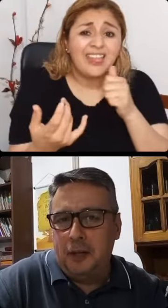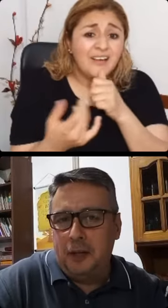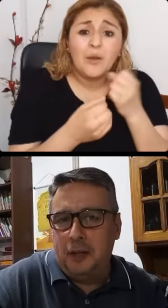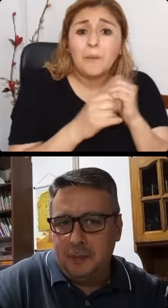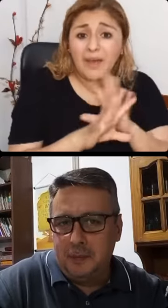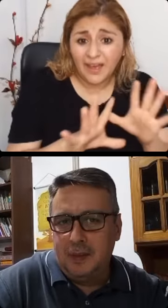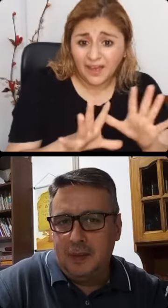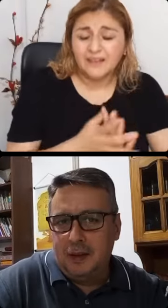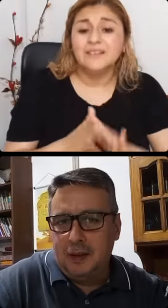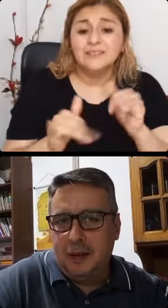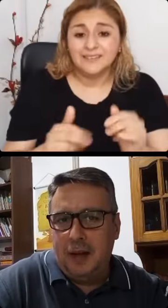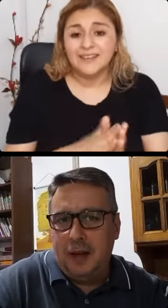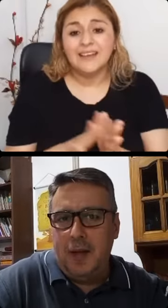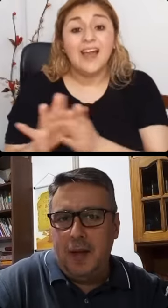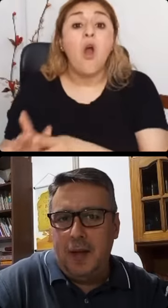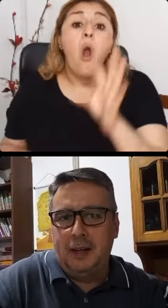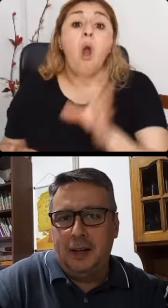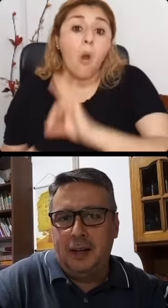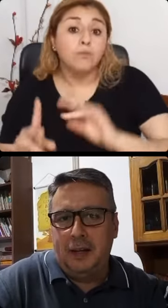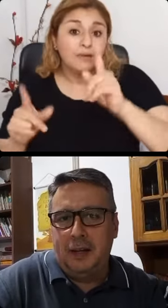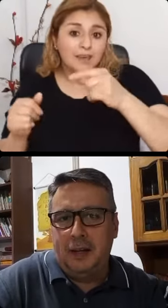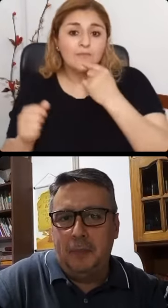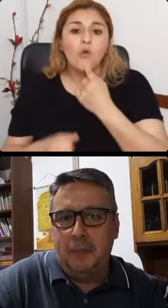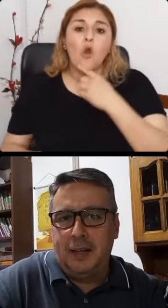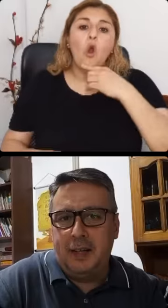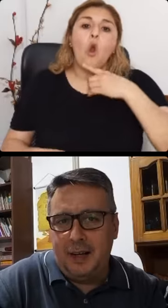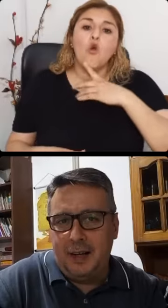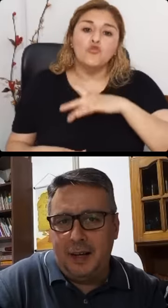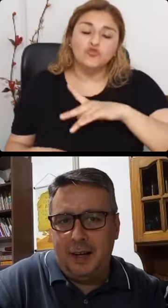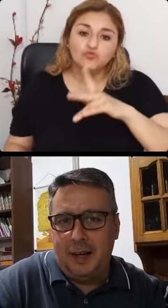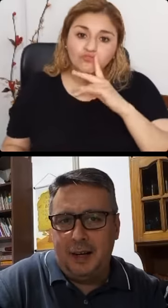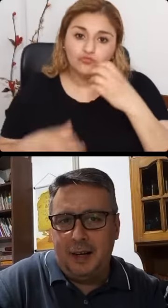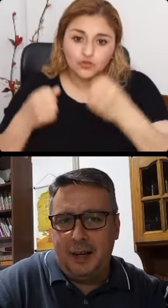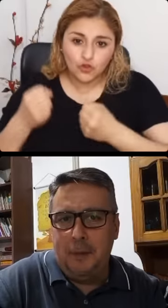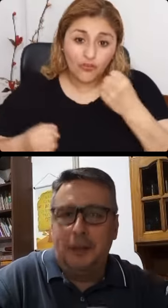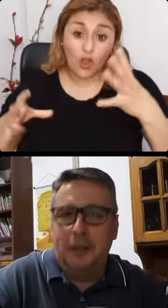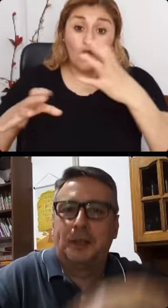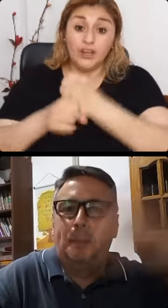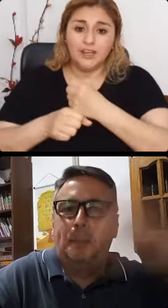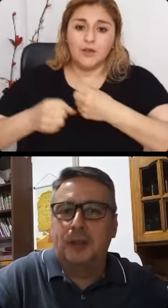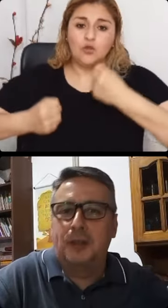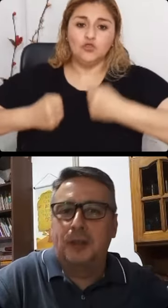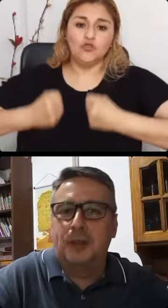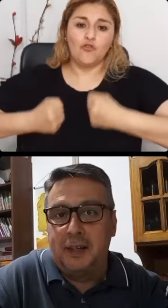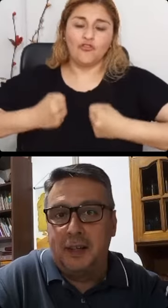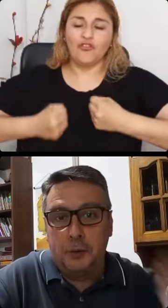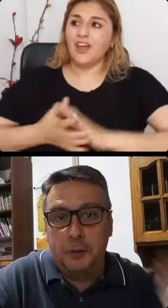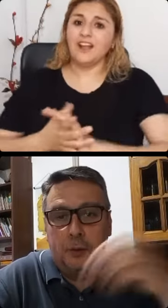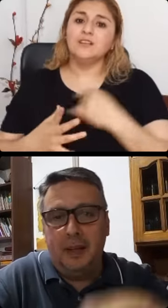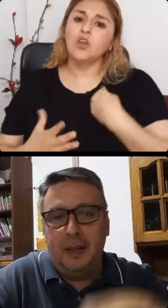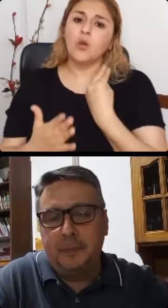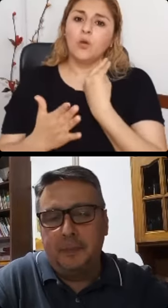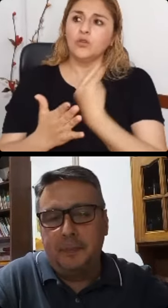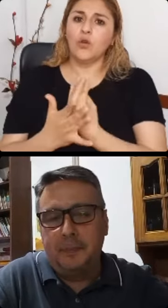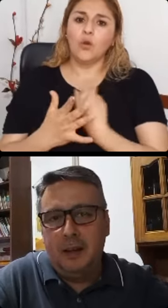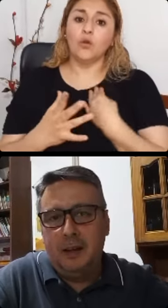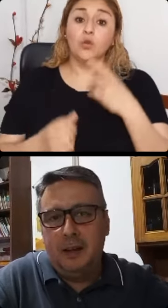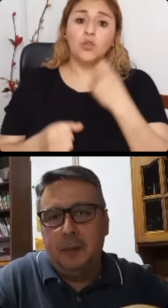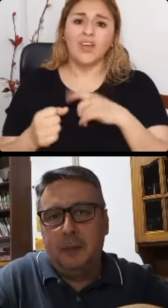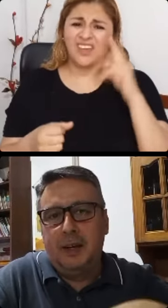peligroso, ¿no? Algo que puede complicar la vida de otras personas, poner en riesgo su vida